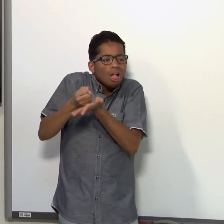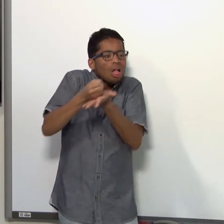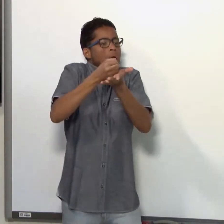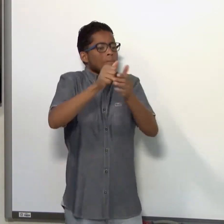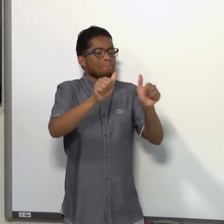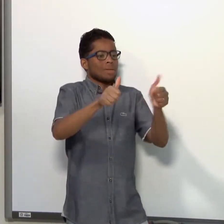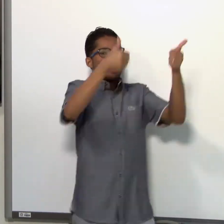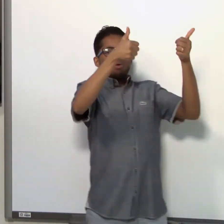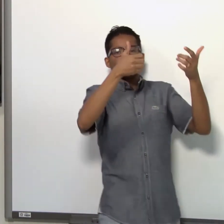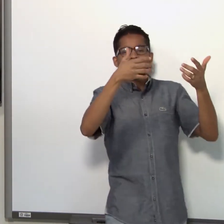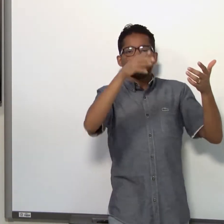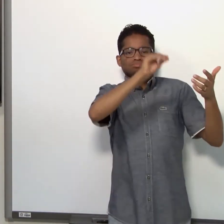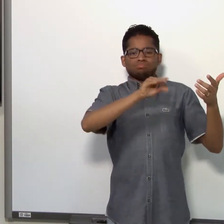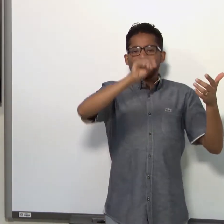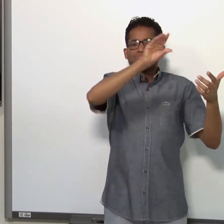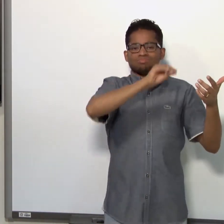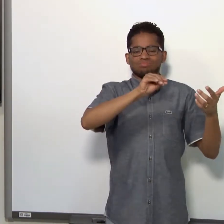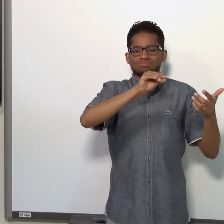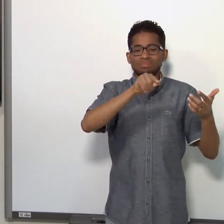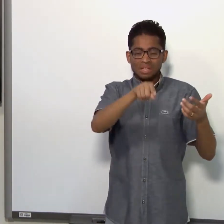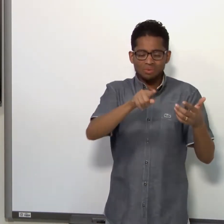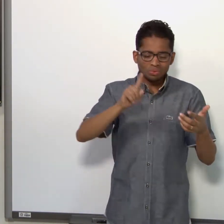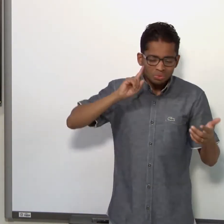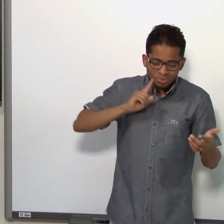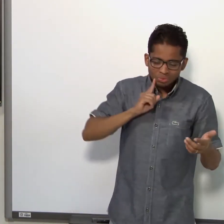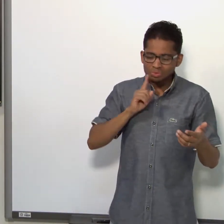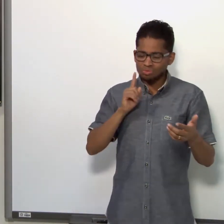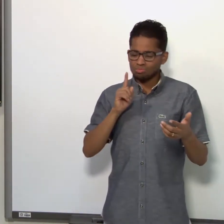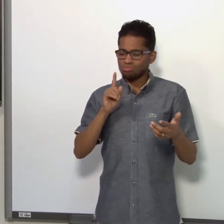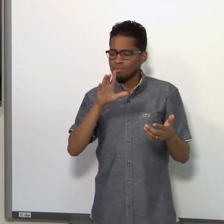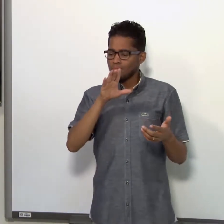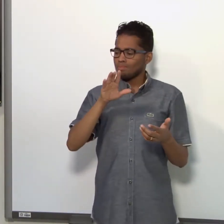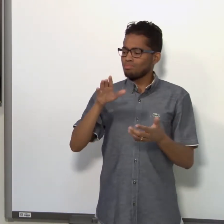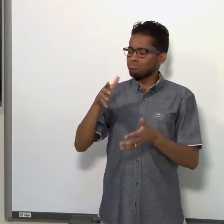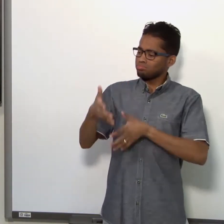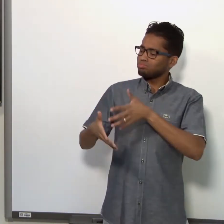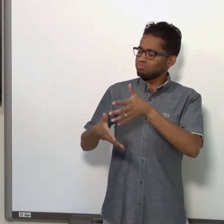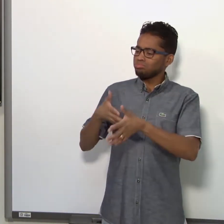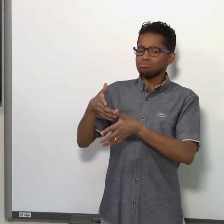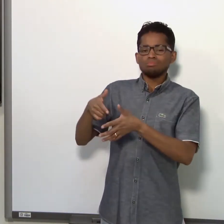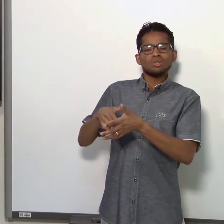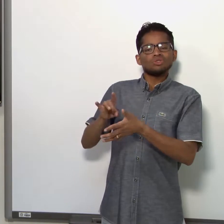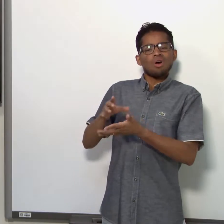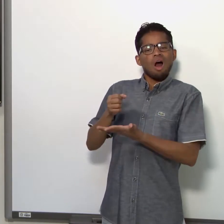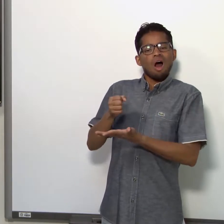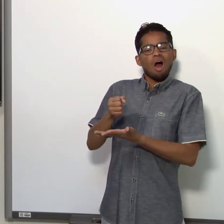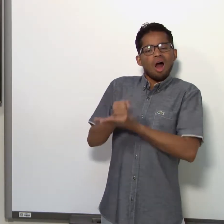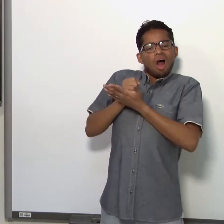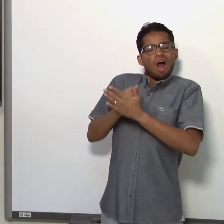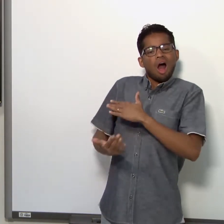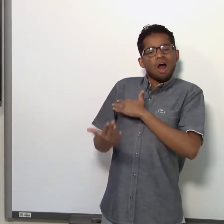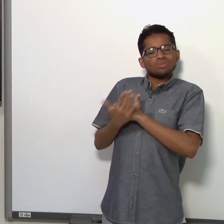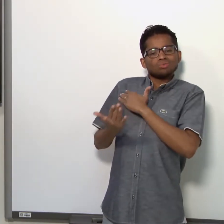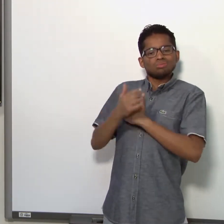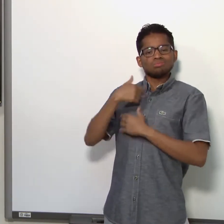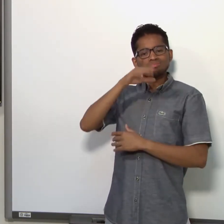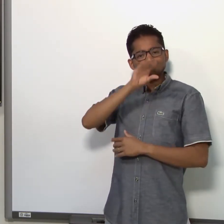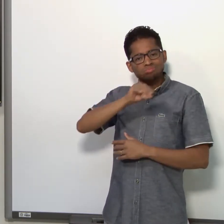apoio para o desenvolvimento da oralização. Então, o surdo, ele vai ter a língua de sinais somente como